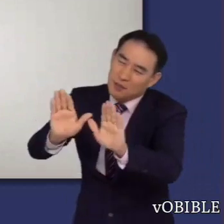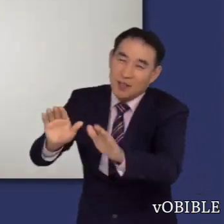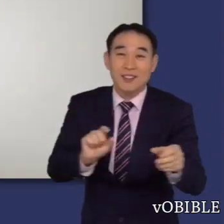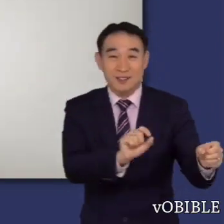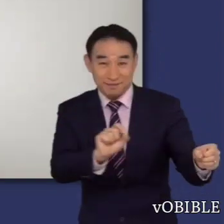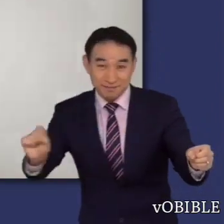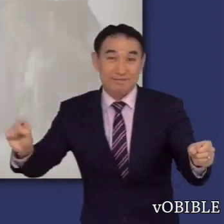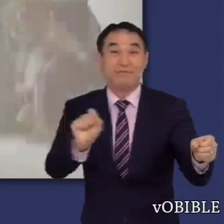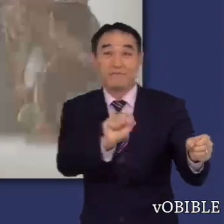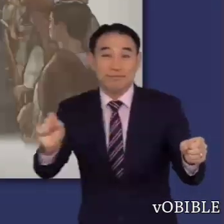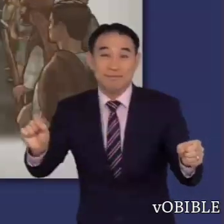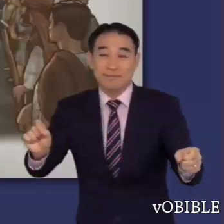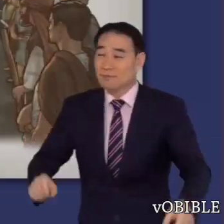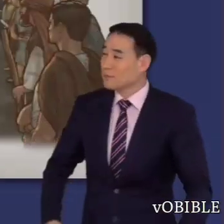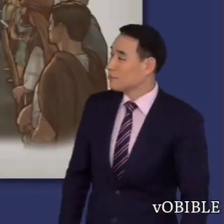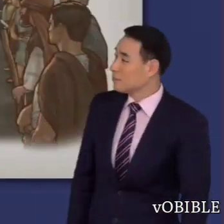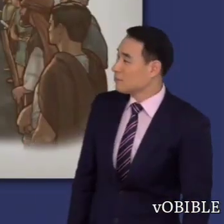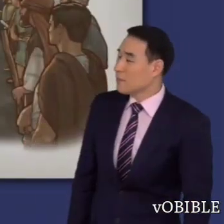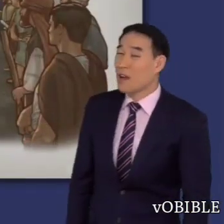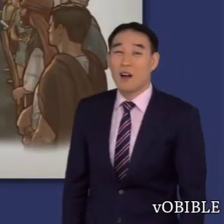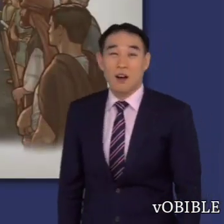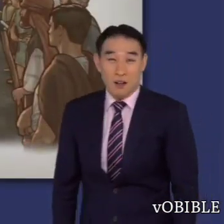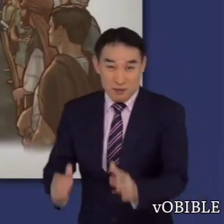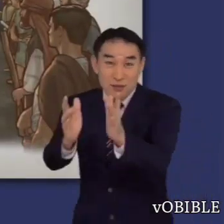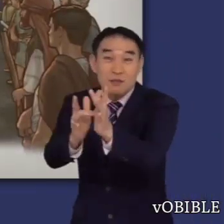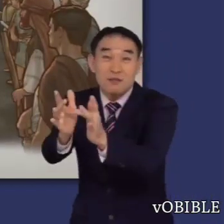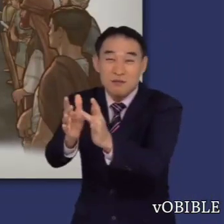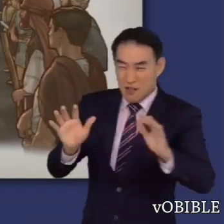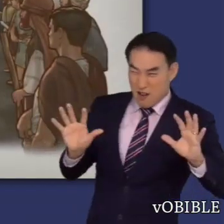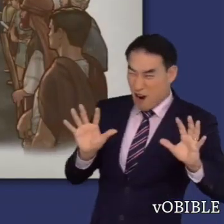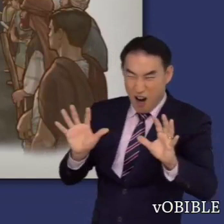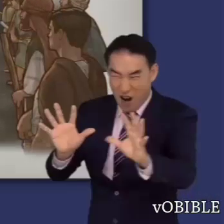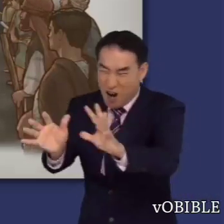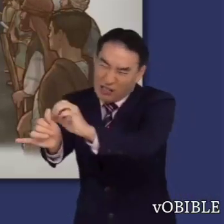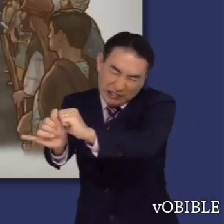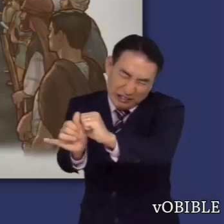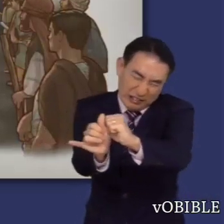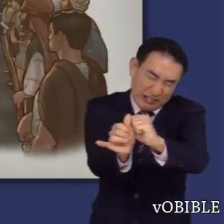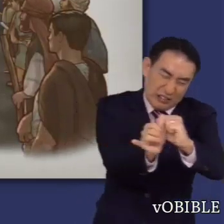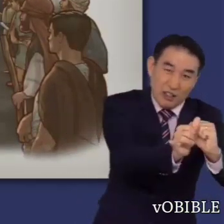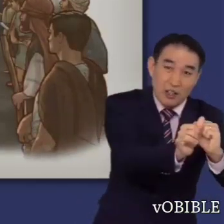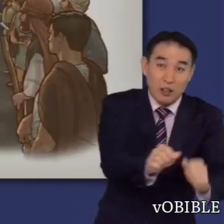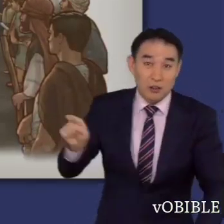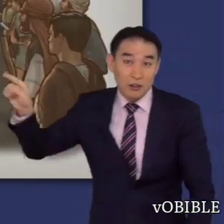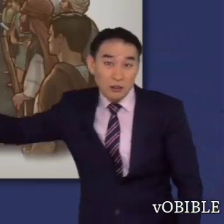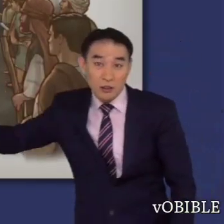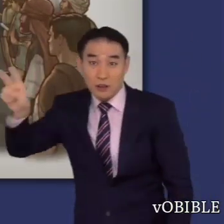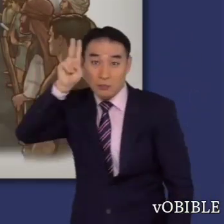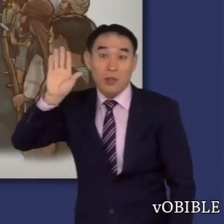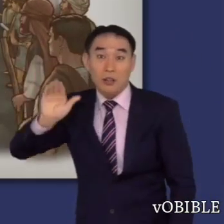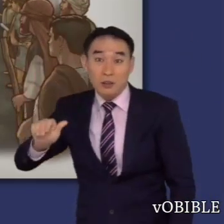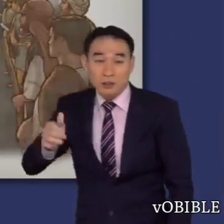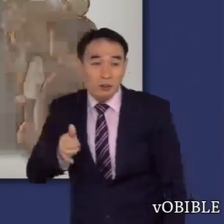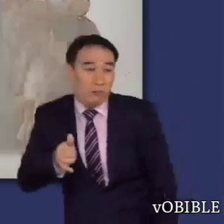第11至15章描述耶稣在地上最后一周的活动， 也记录他被人逮捕和处死的